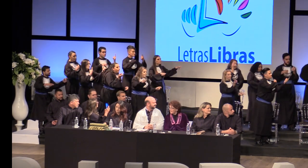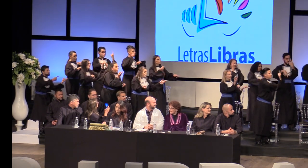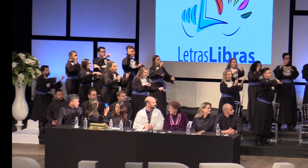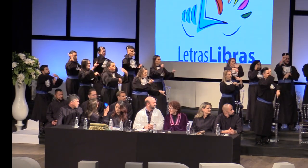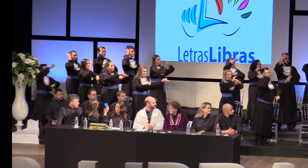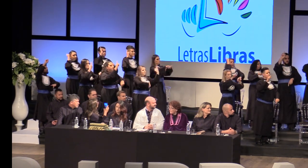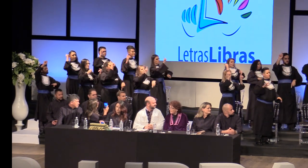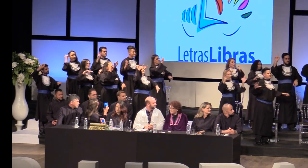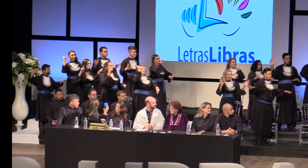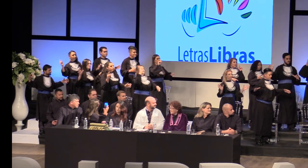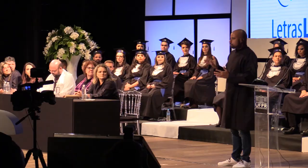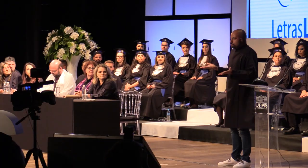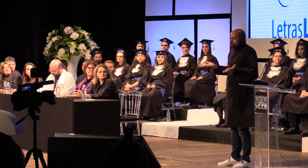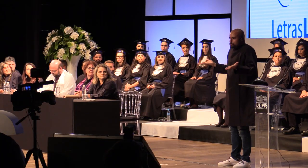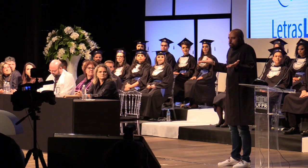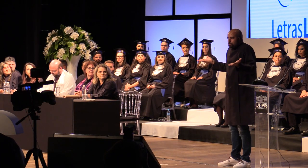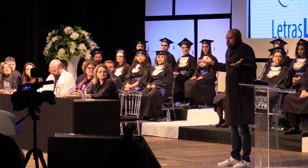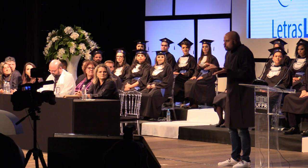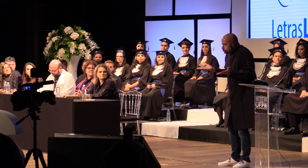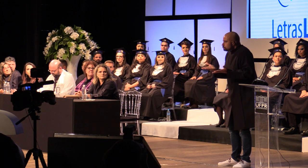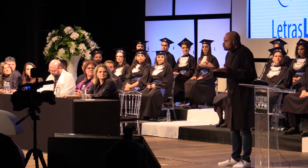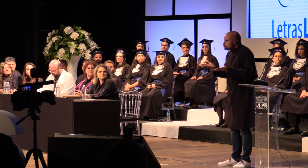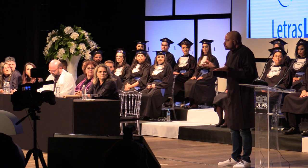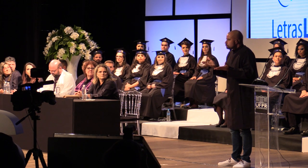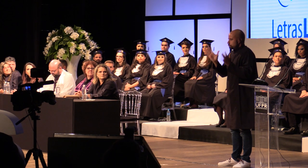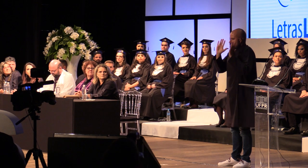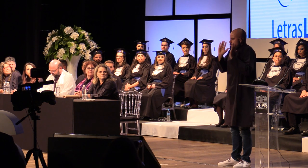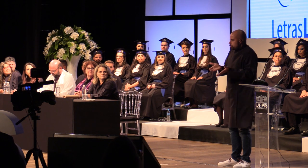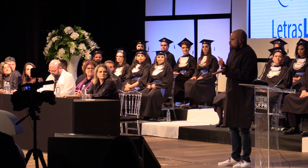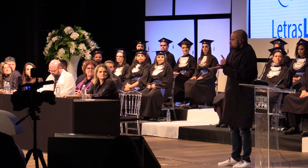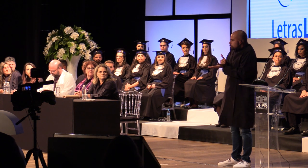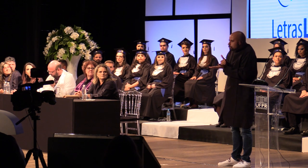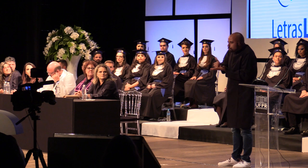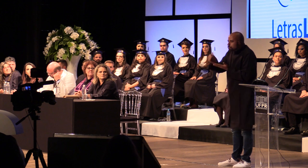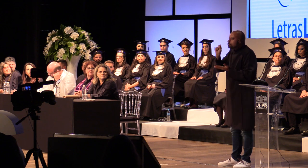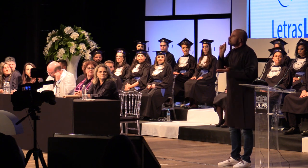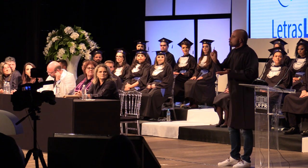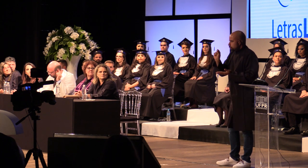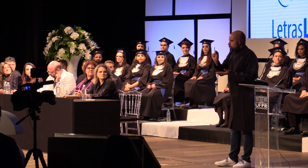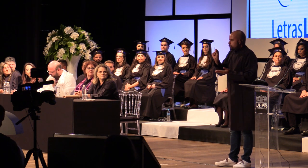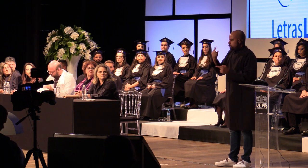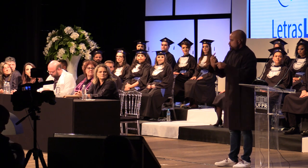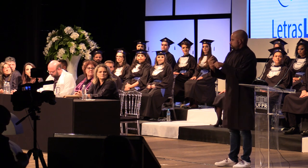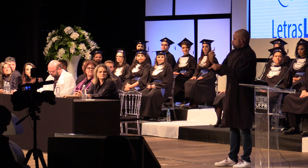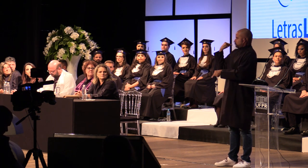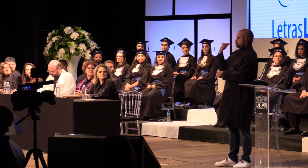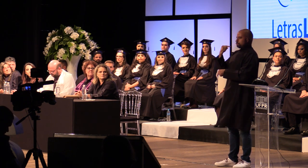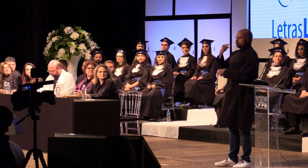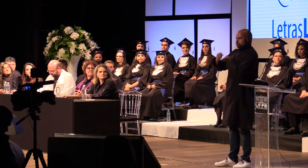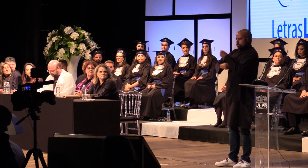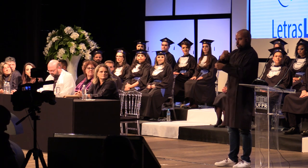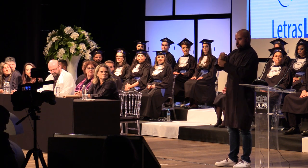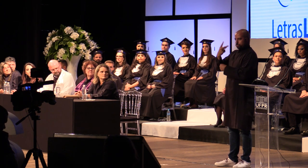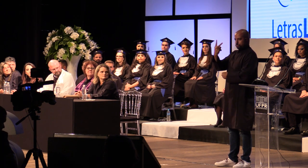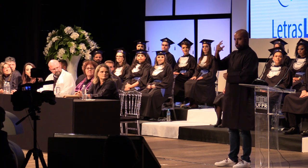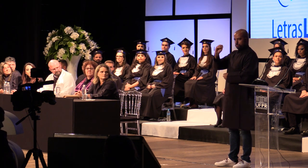Jefferson de Jesus. Hoje é um início, é um começo de vai olharmos para trás, lá no ano de 2009,